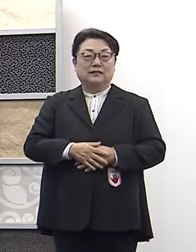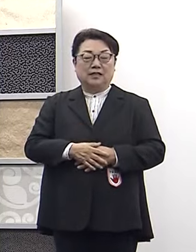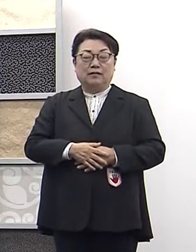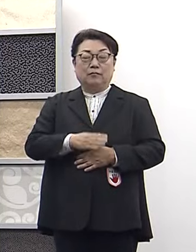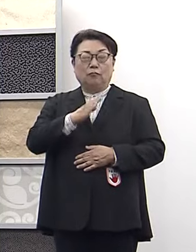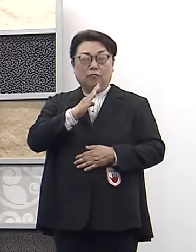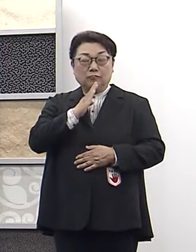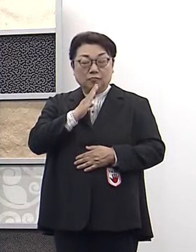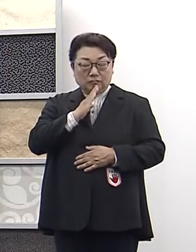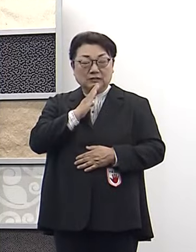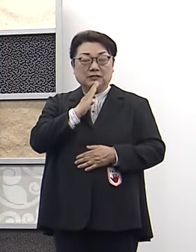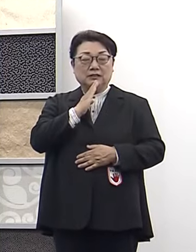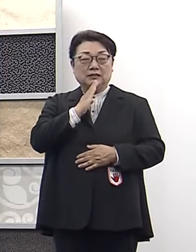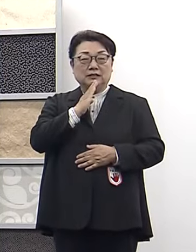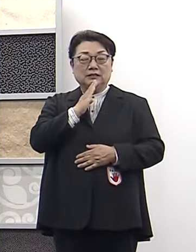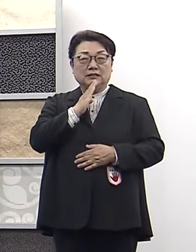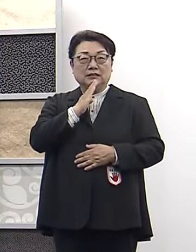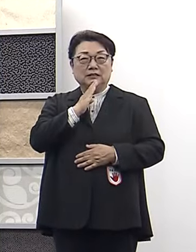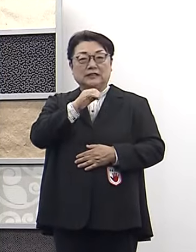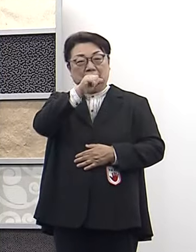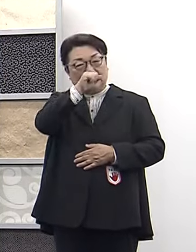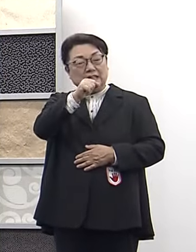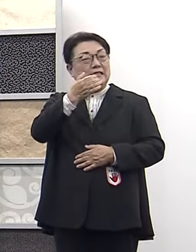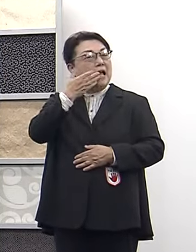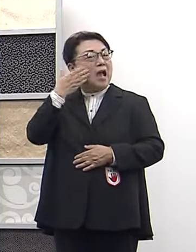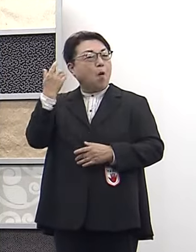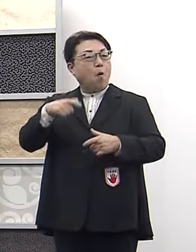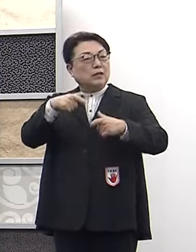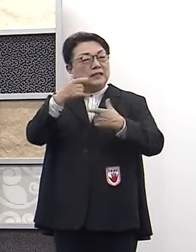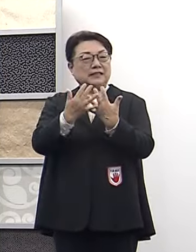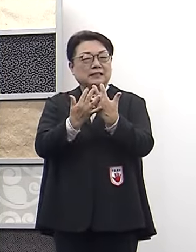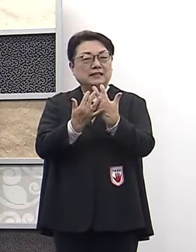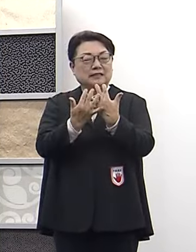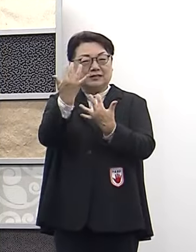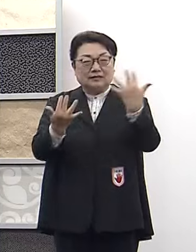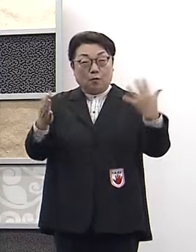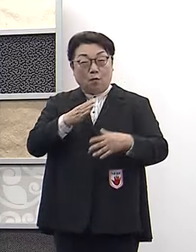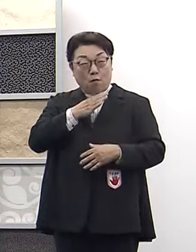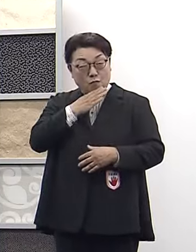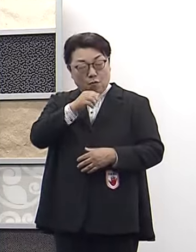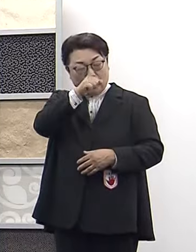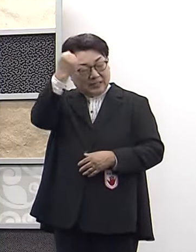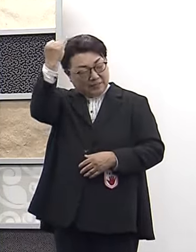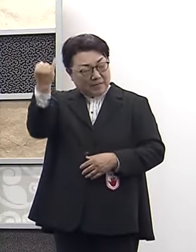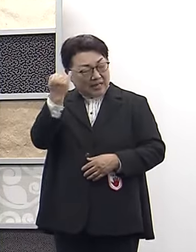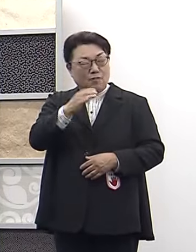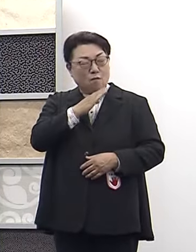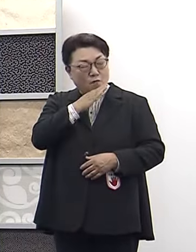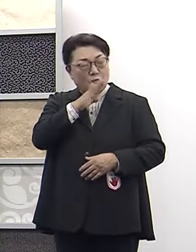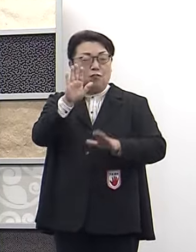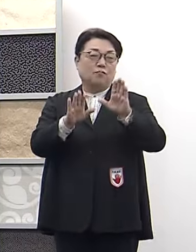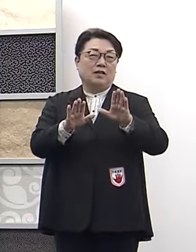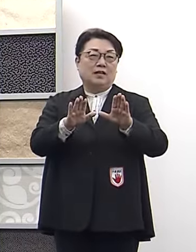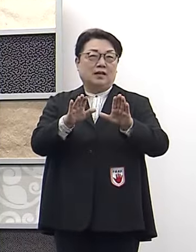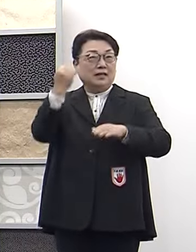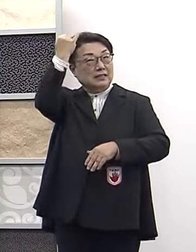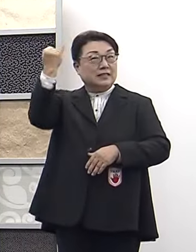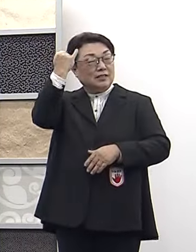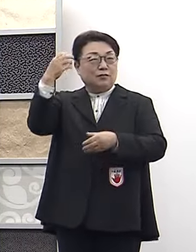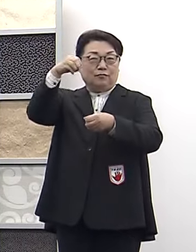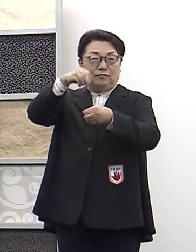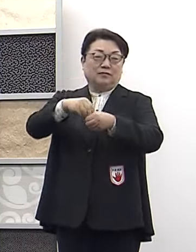真の、なんですかね、青木ヶ原樹海の、姿をですね、の印象を形作っていただきたいと